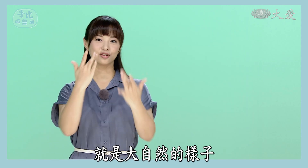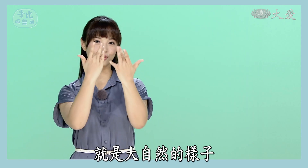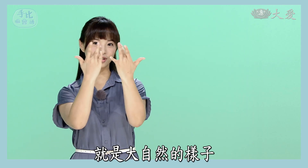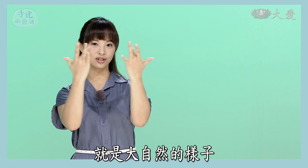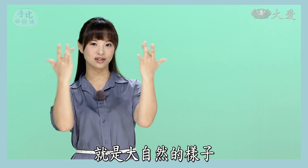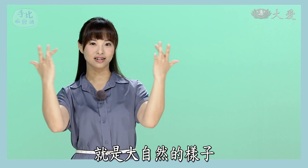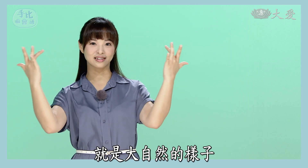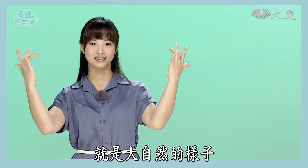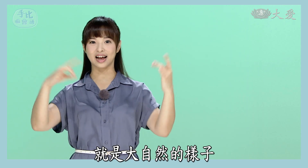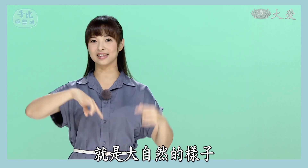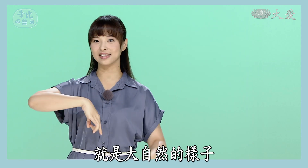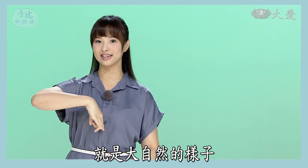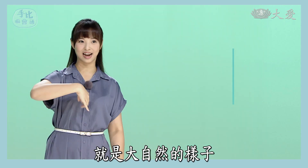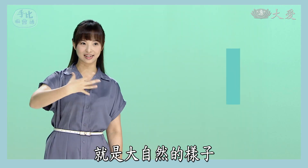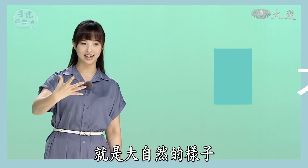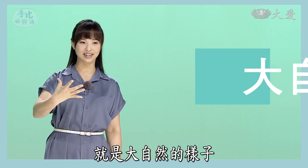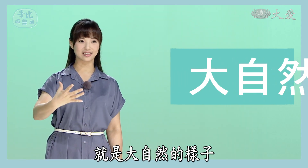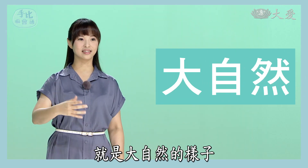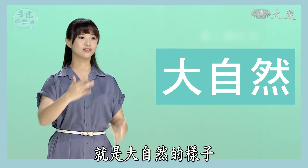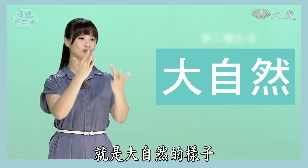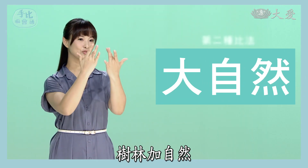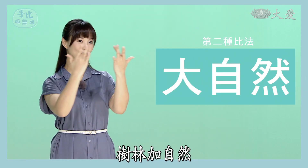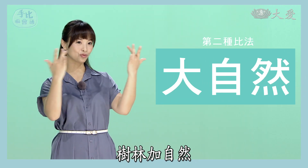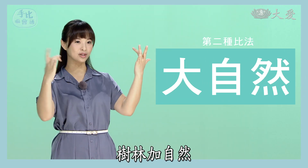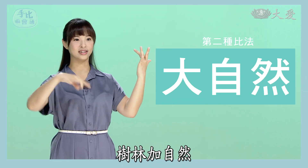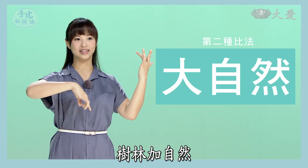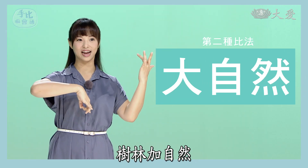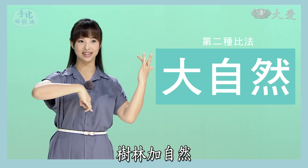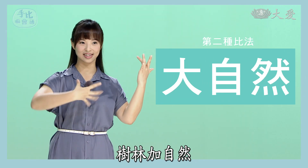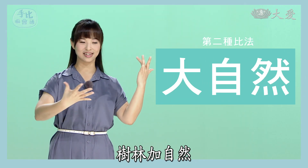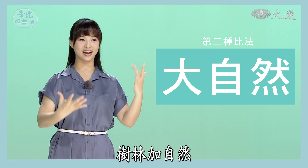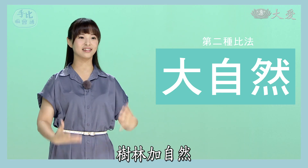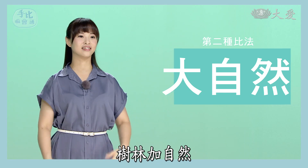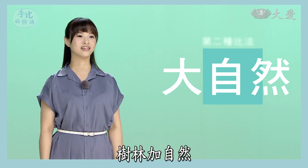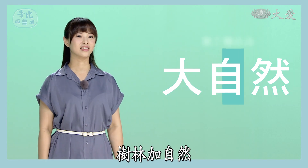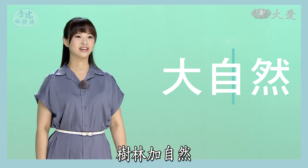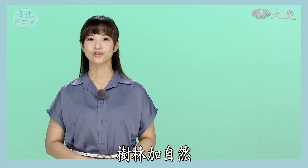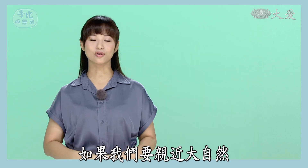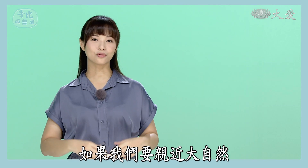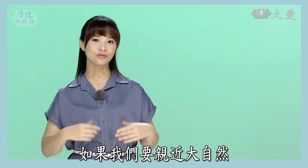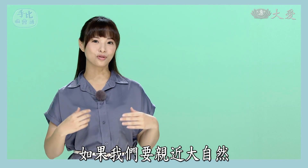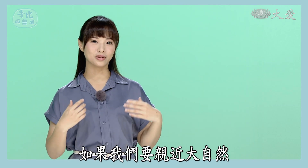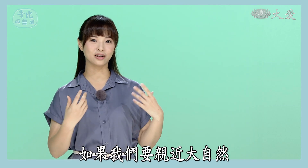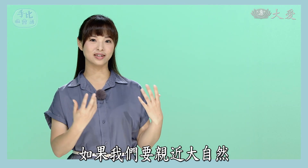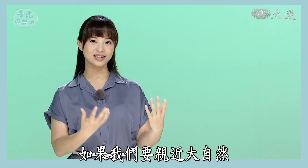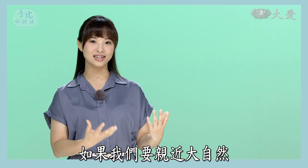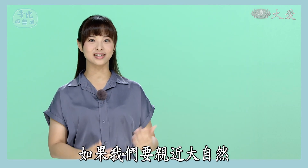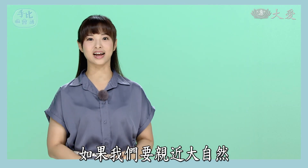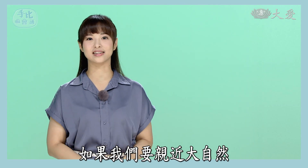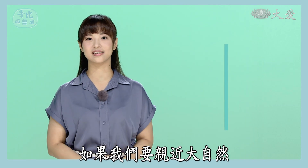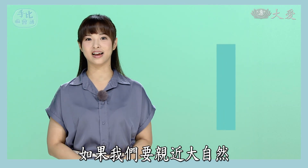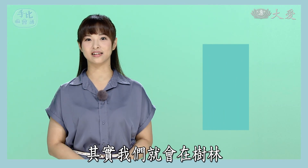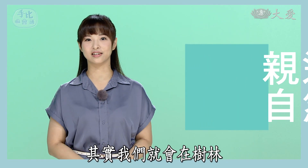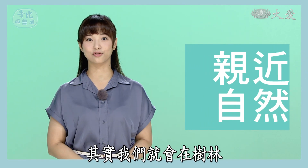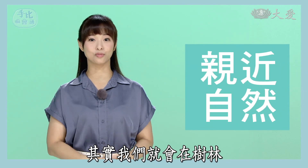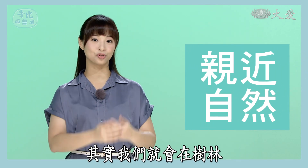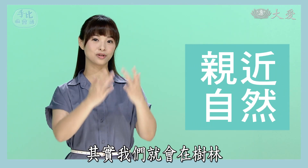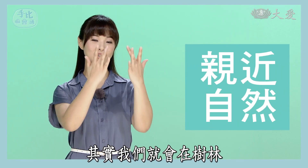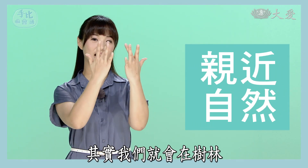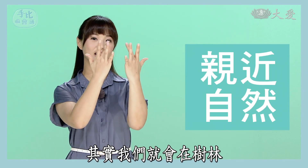是大自然的样子，树林加自然。所以如果我们要亲近大自然，其实我们就会在